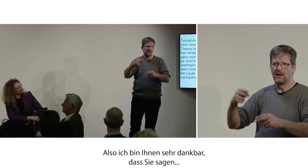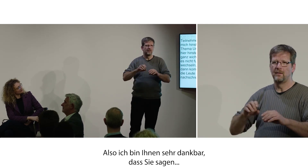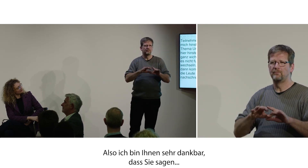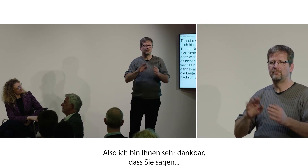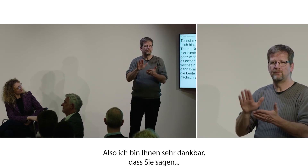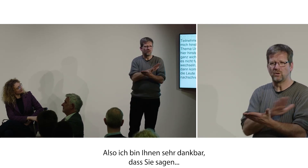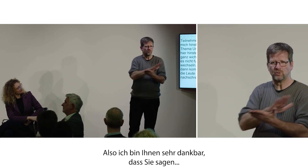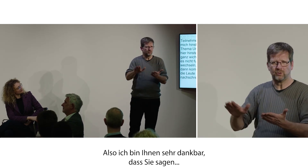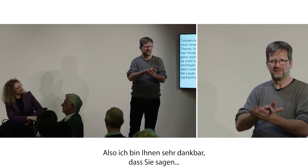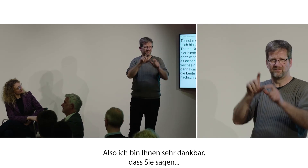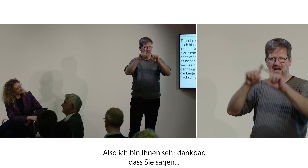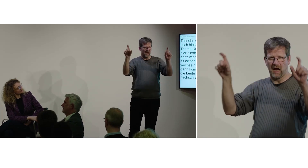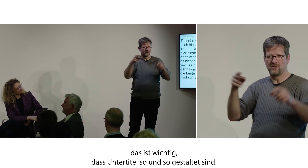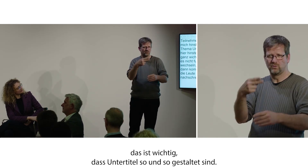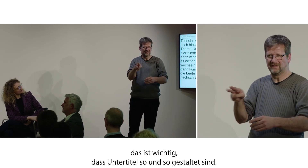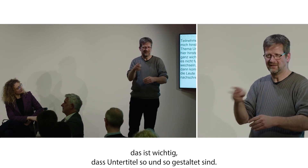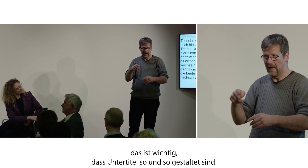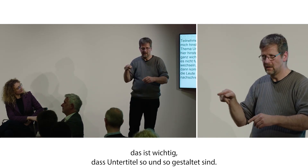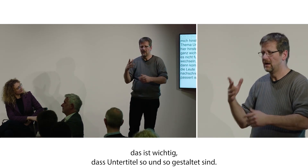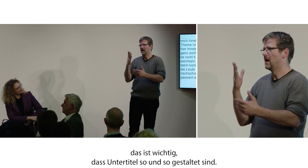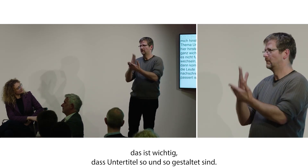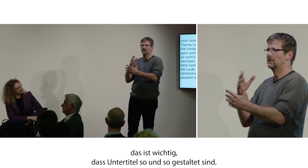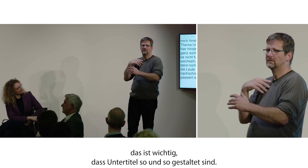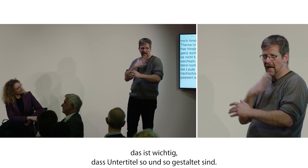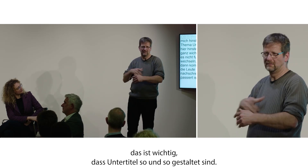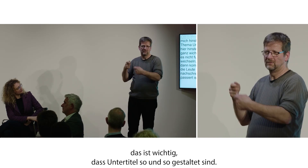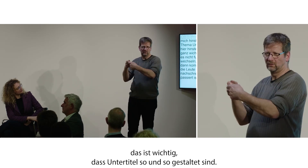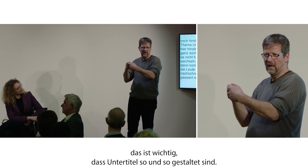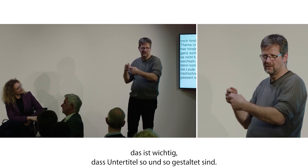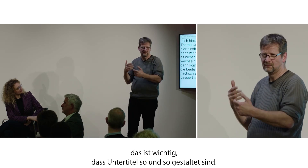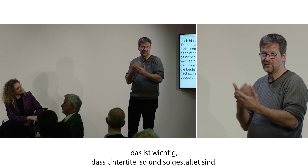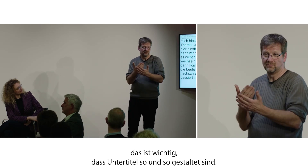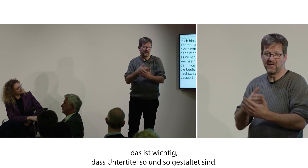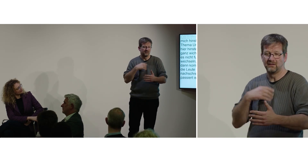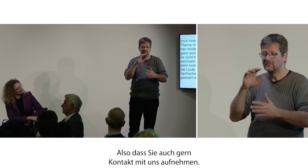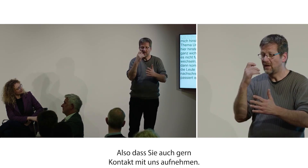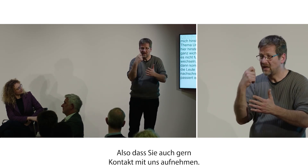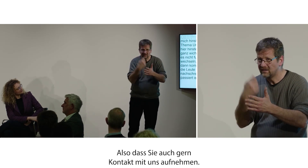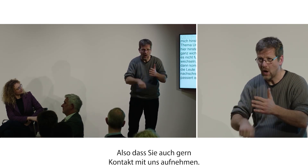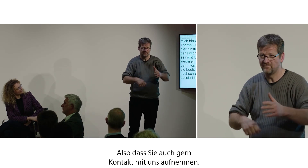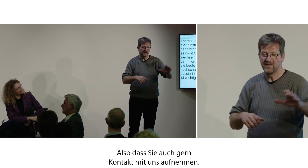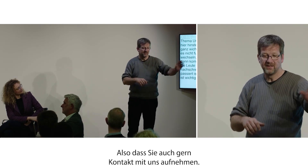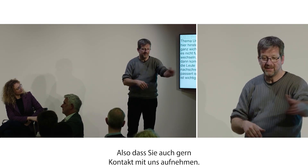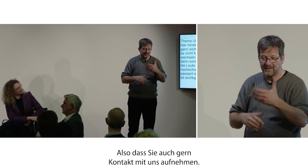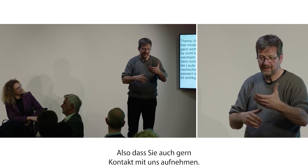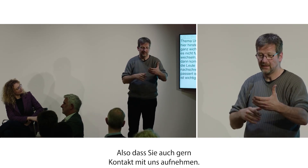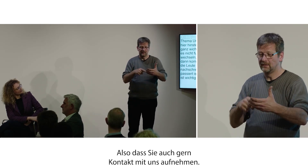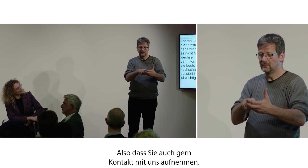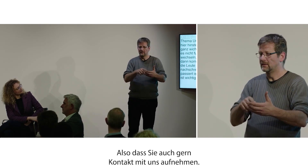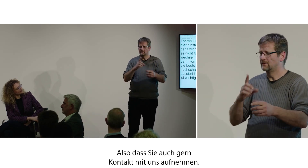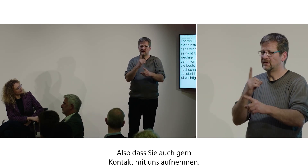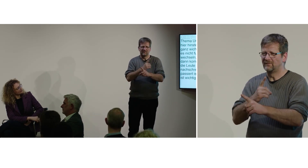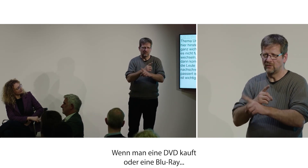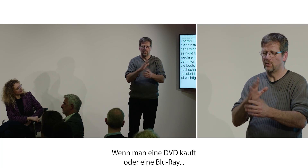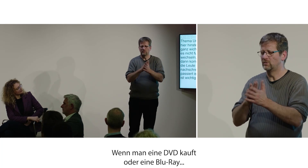dass sie irgendwie sagen oder sagen, das ist wichtig, dass Untertitel so und so gestaltet sind. Also dass sie auch gerne Kontakt mit